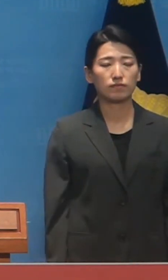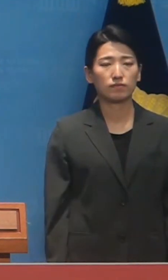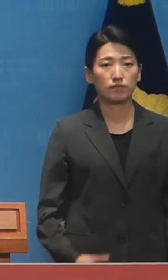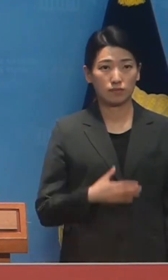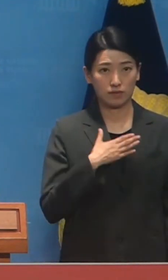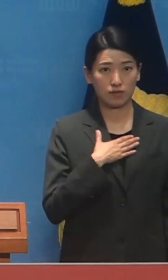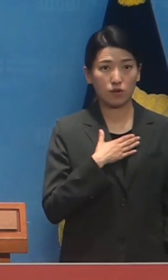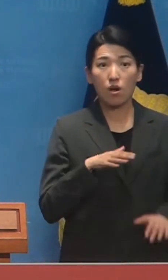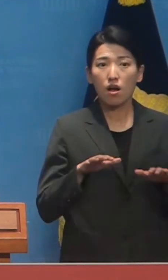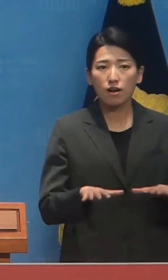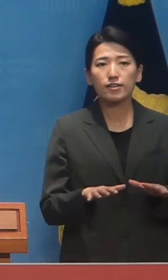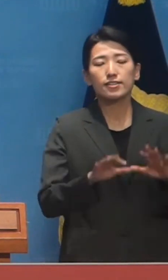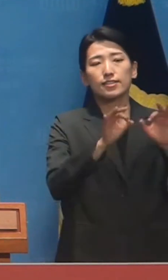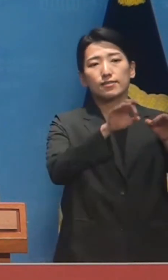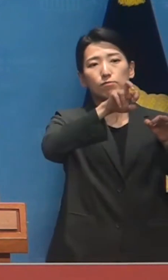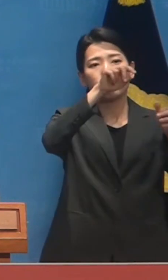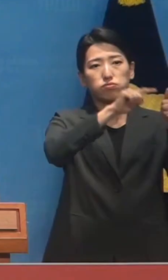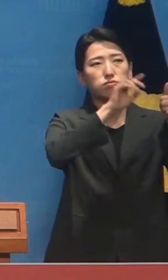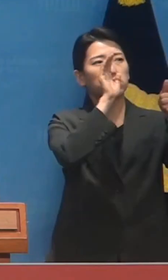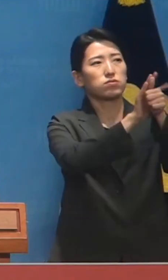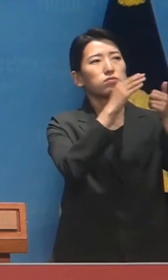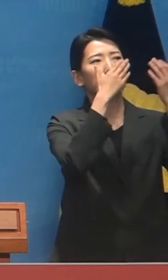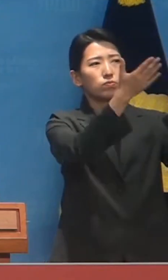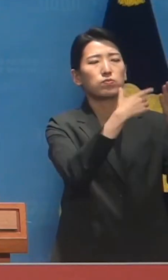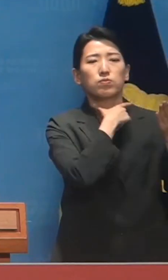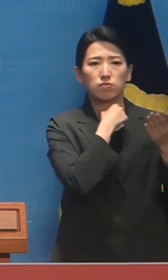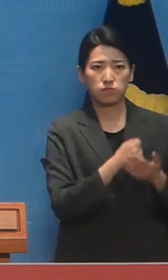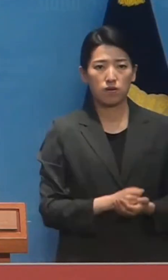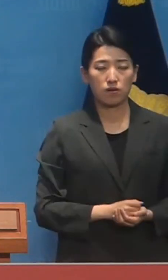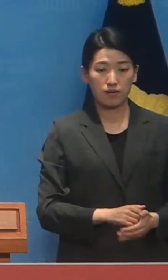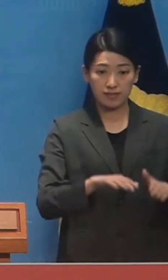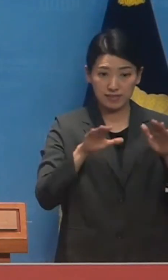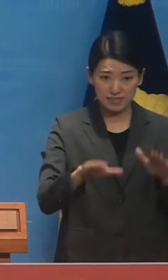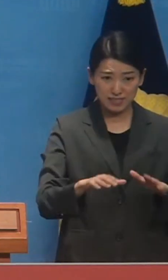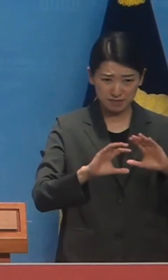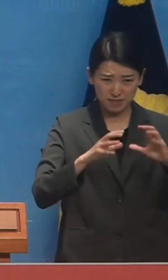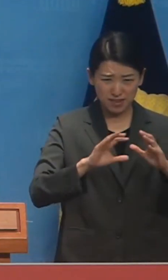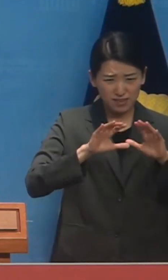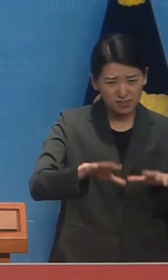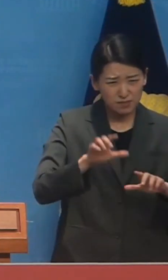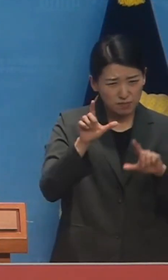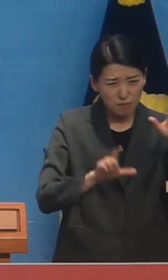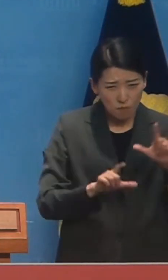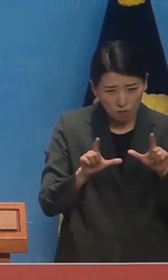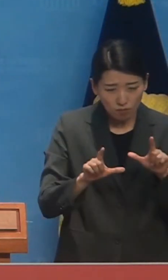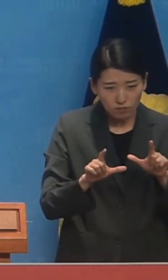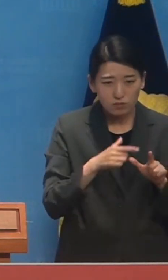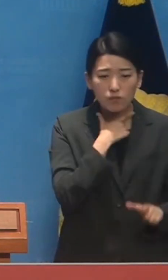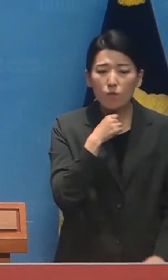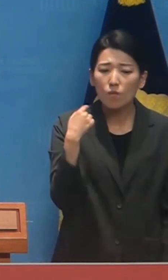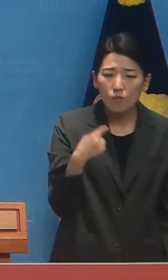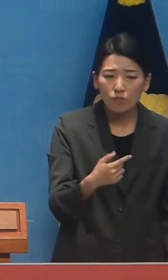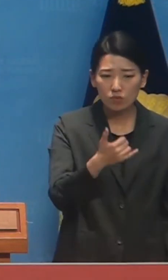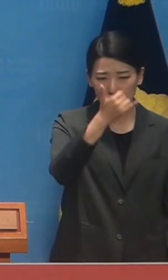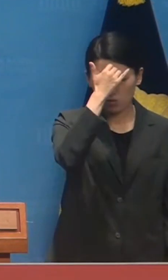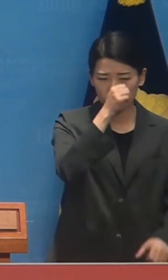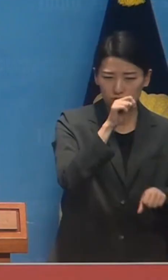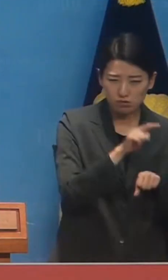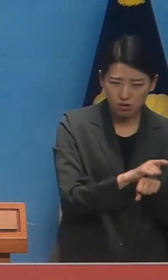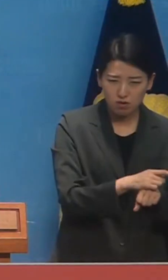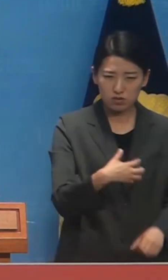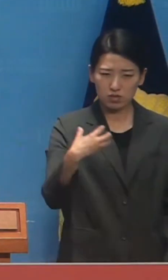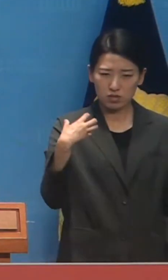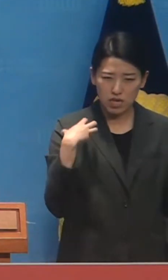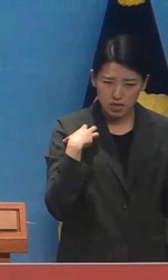김문수 후보를 지지합니다. 그는 지금 이 시대가 요구하는 도덕성과 책임감, 통합의